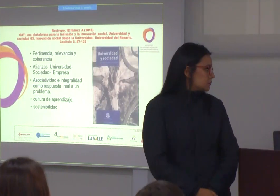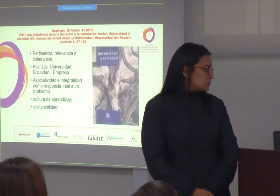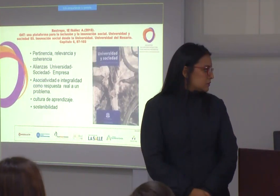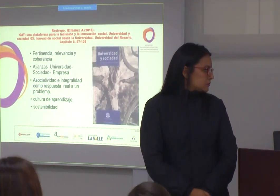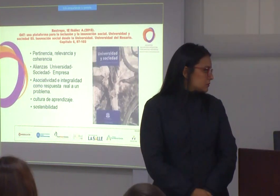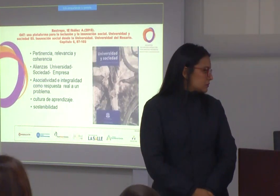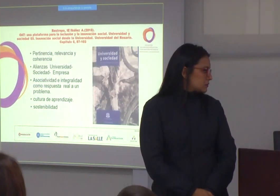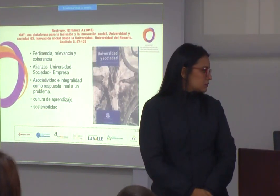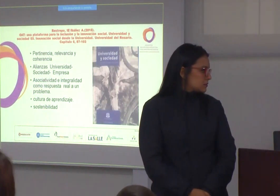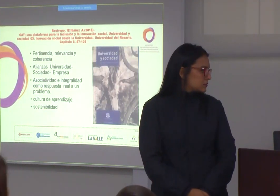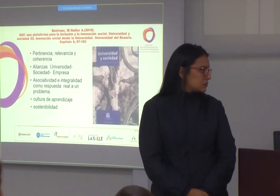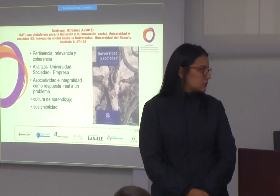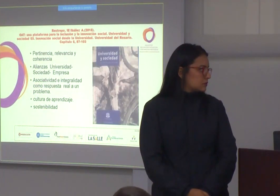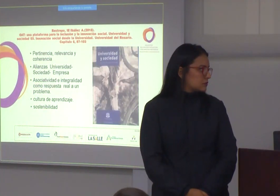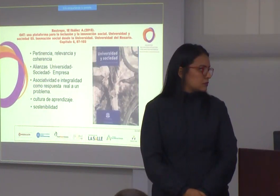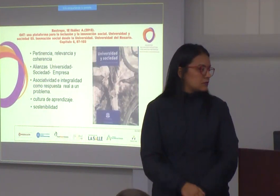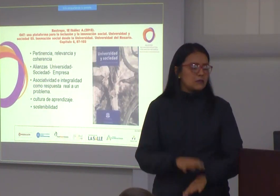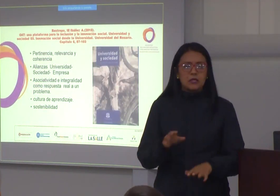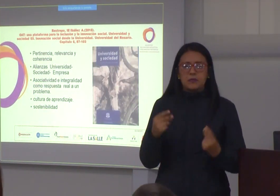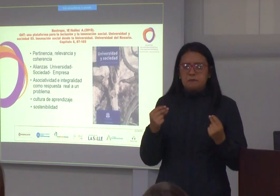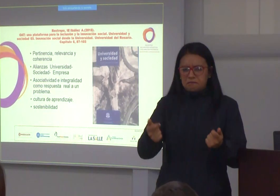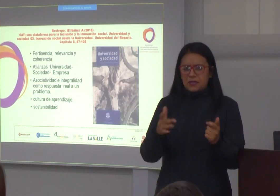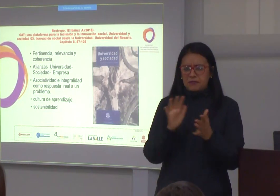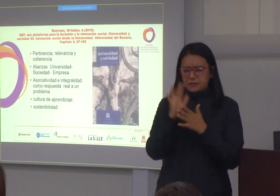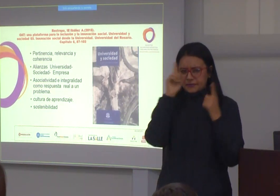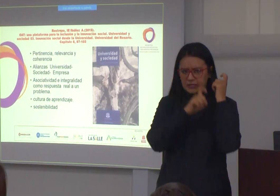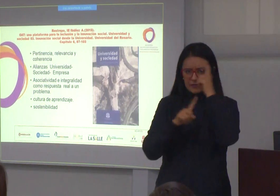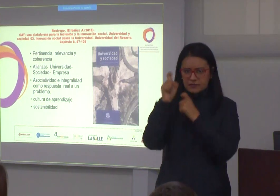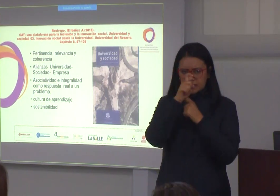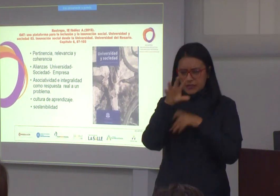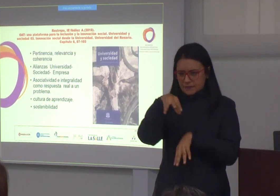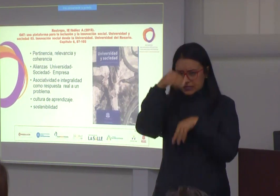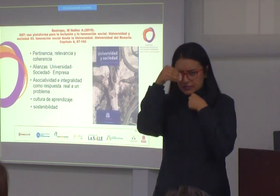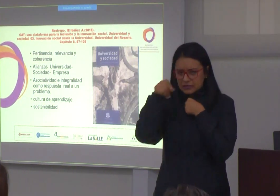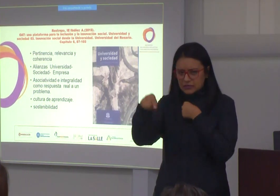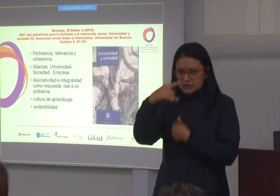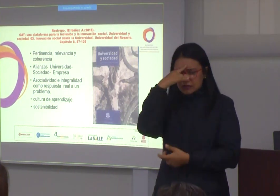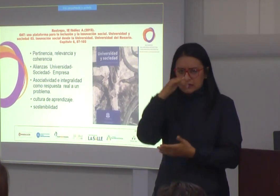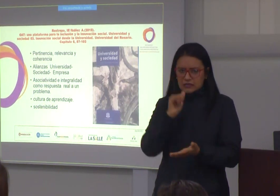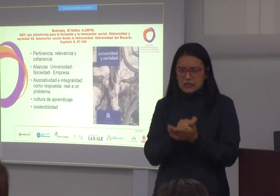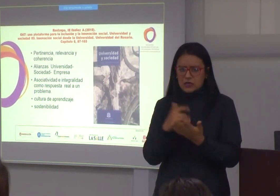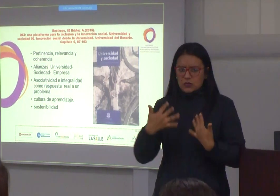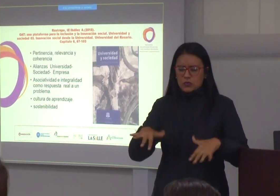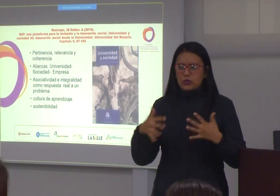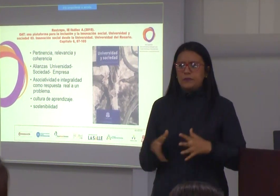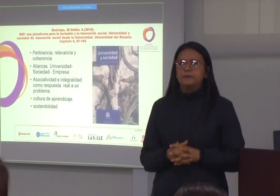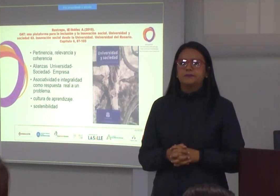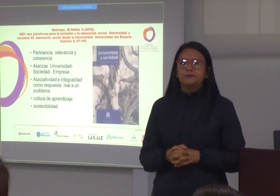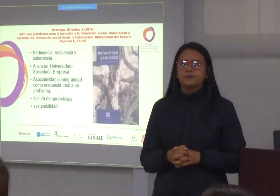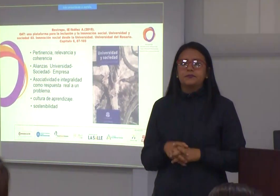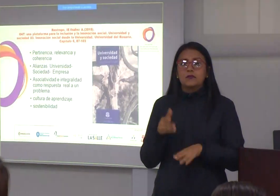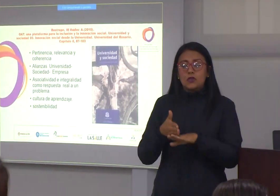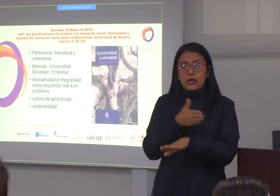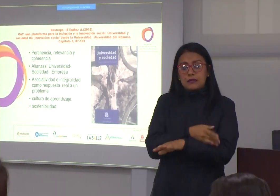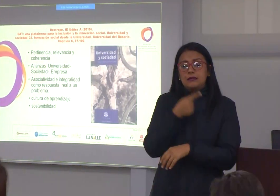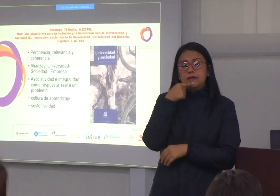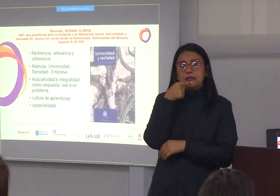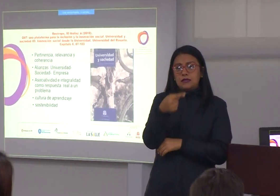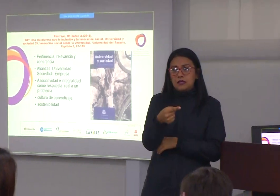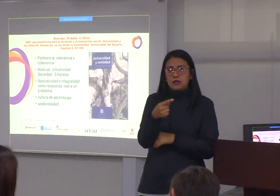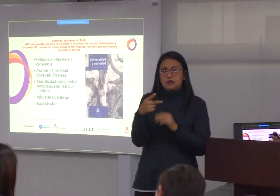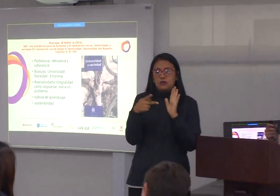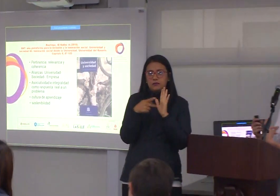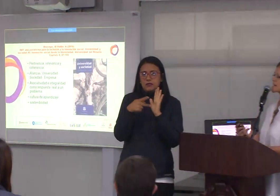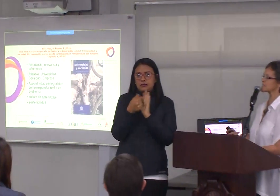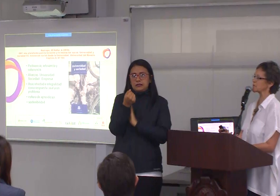Bueno, rápidamente una reflexión entonces sobre estos aprendizajes que creo que son importantes. Les decía que esto fue